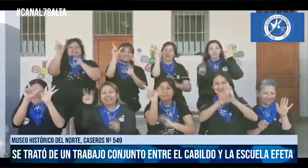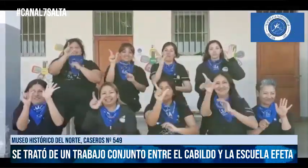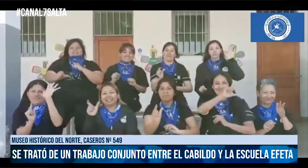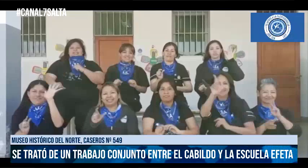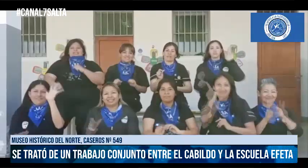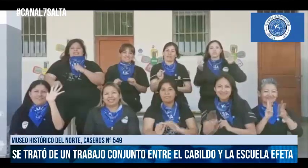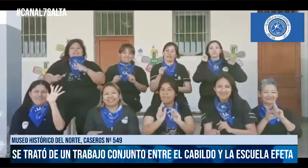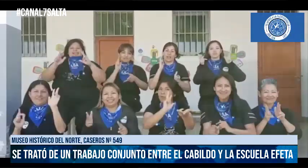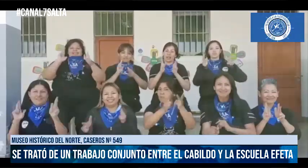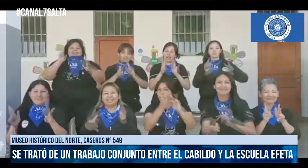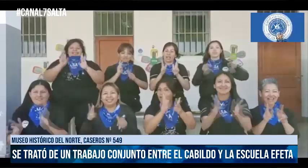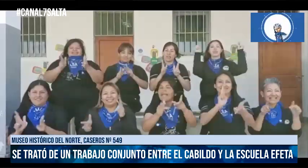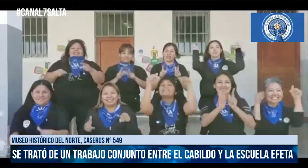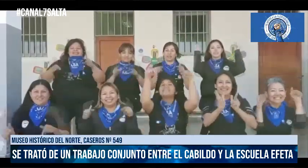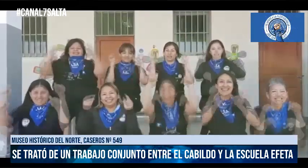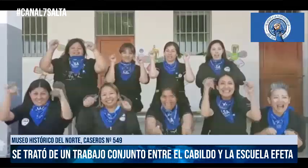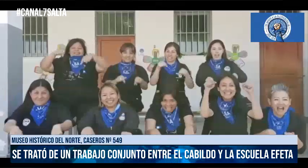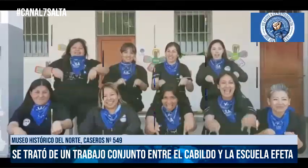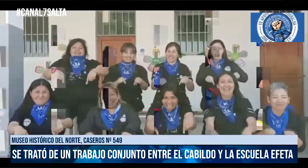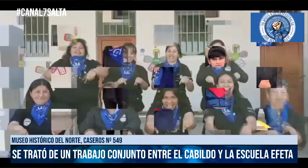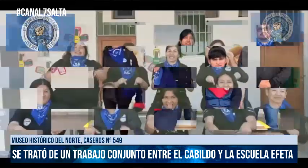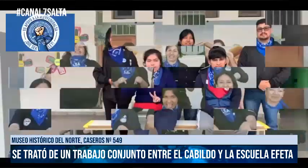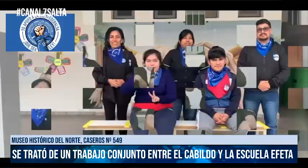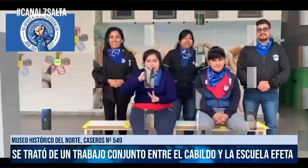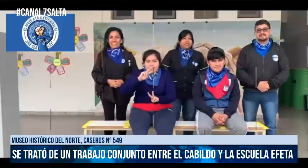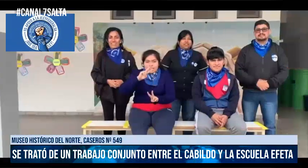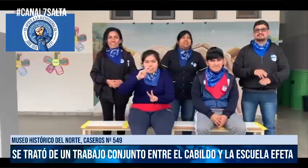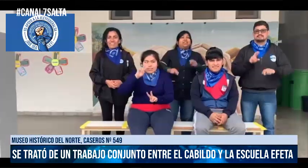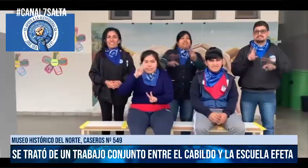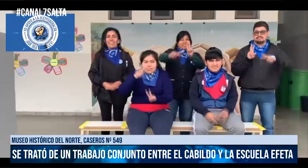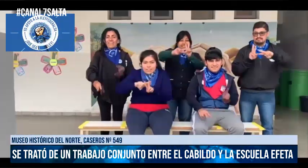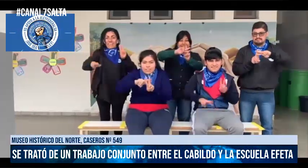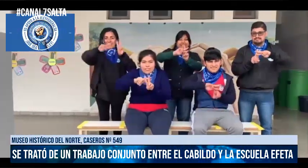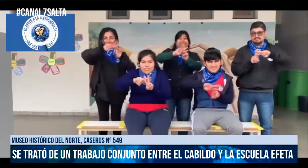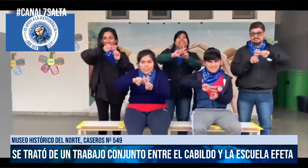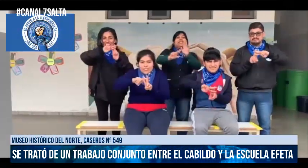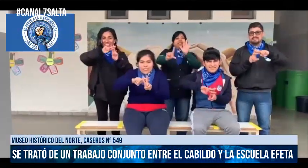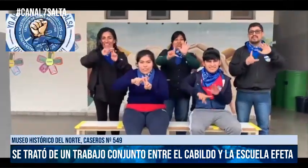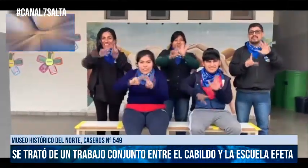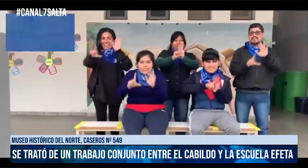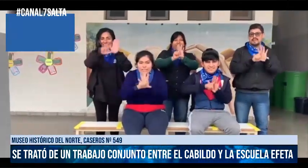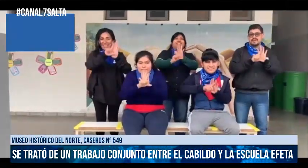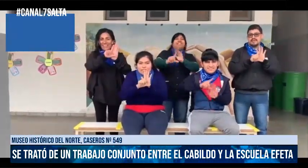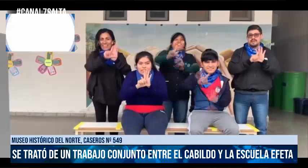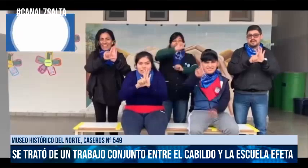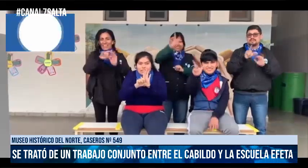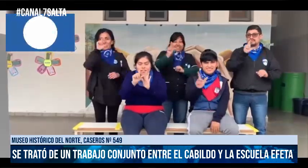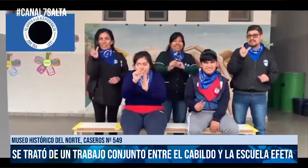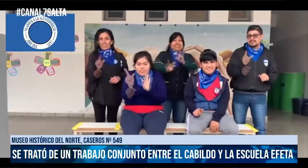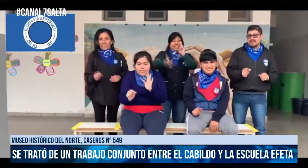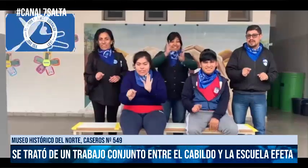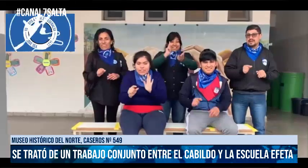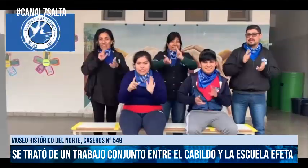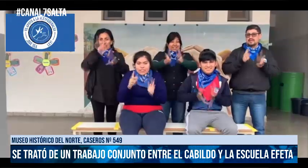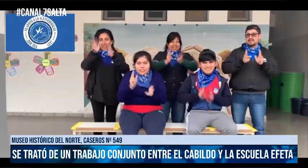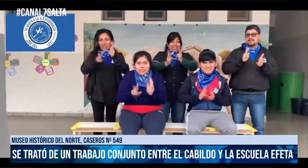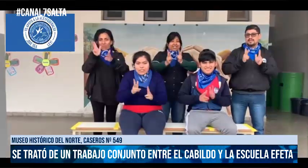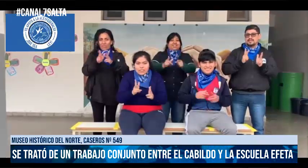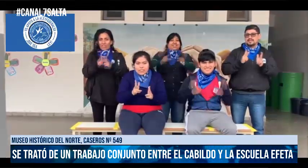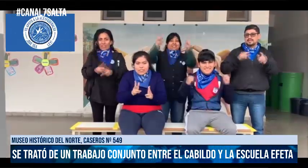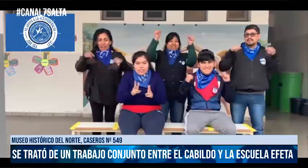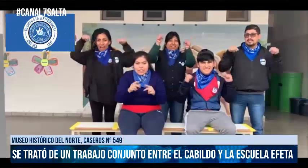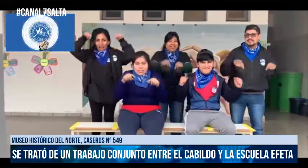que no se considere de que hay un otro, sino que somos una unidad, ¿no? Y qué mejor